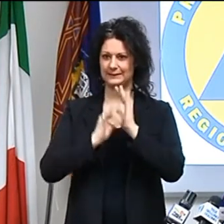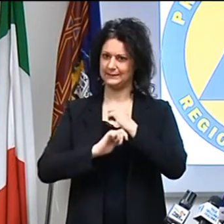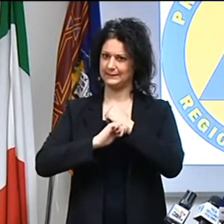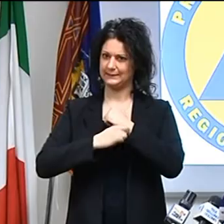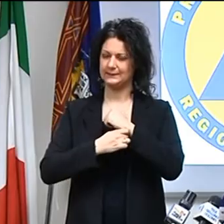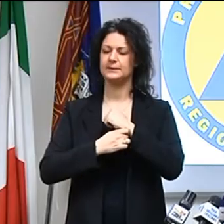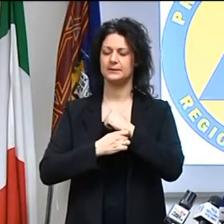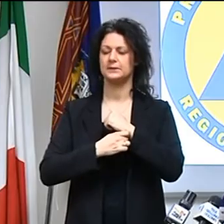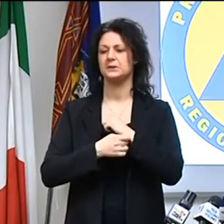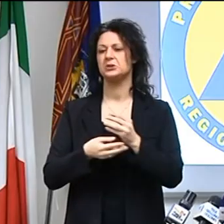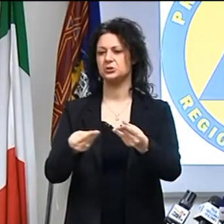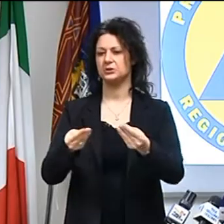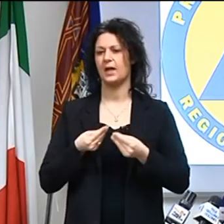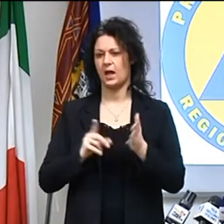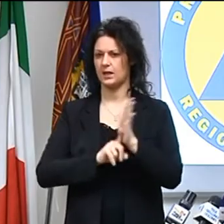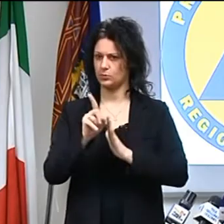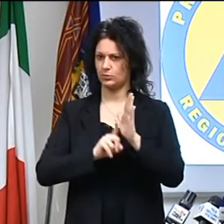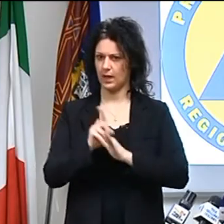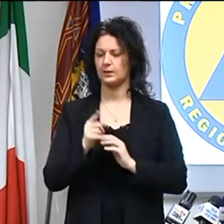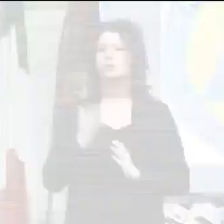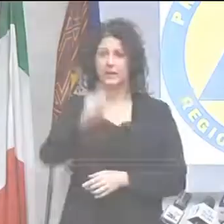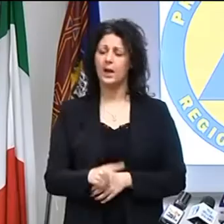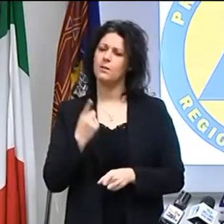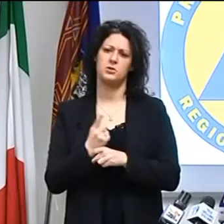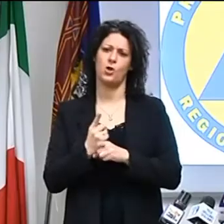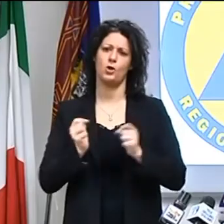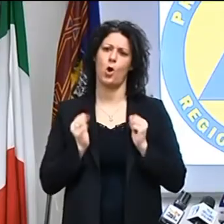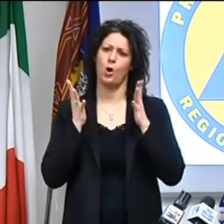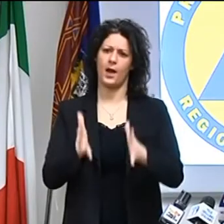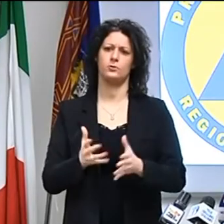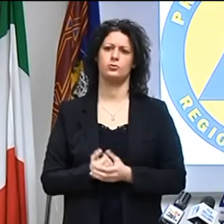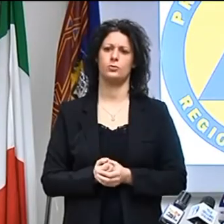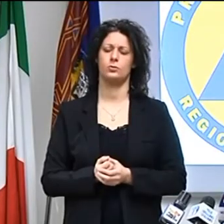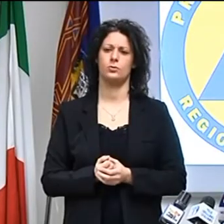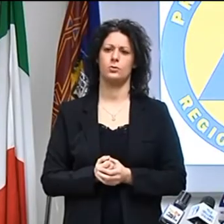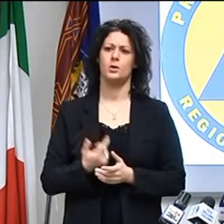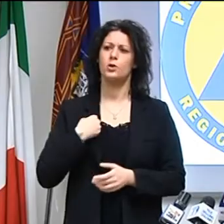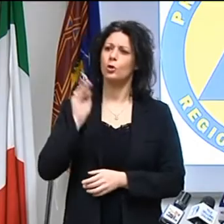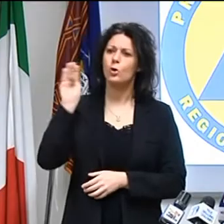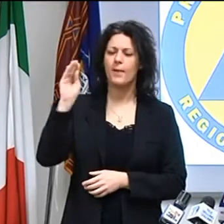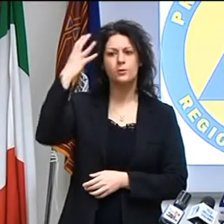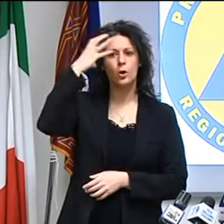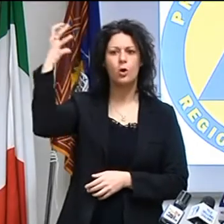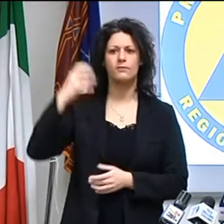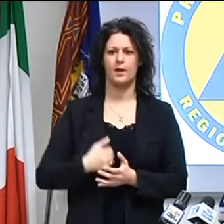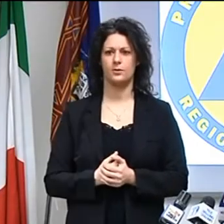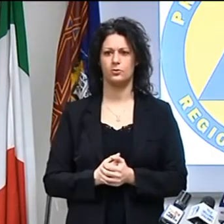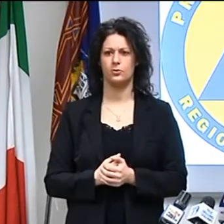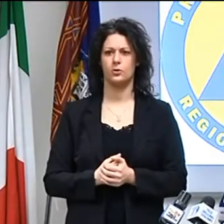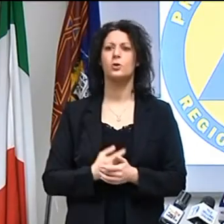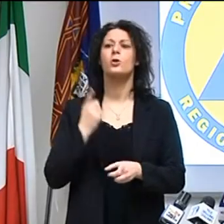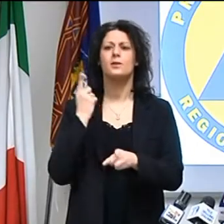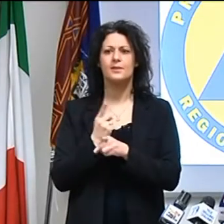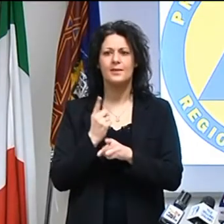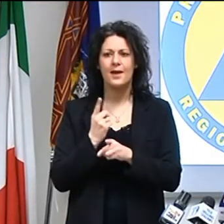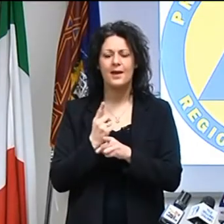cruciale che, io guardate, ve lo dico sinceramente, spero piova. È veramente il mio appello al governo che si adottino le intelligenze